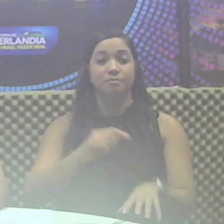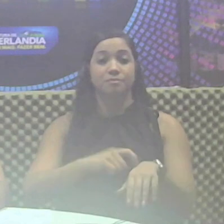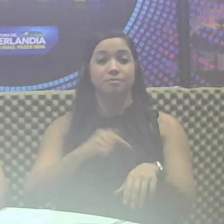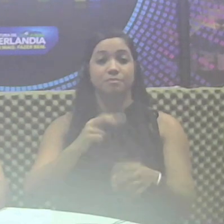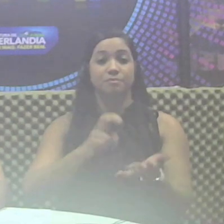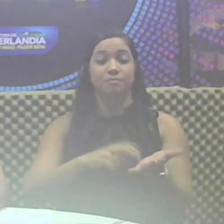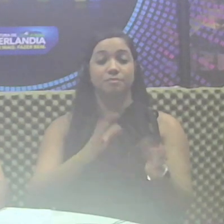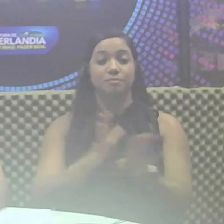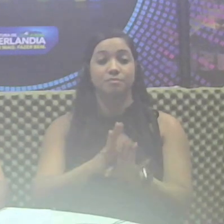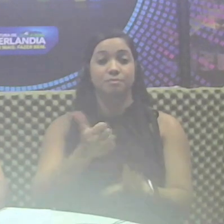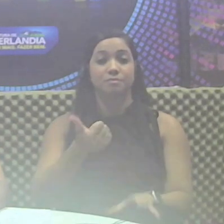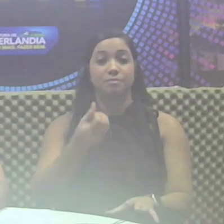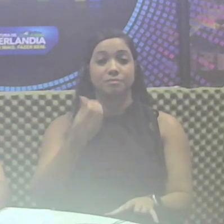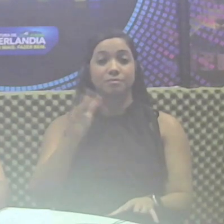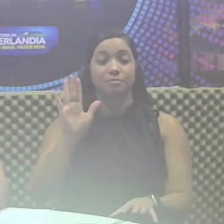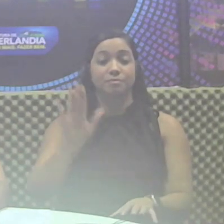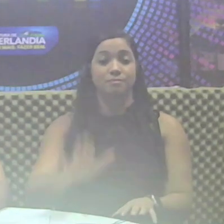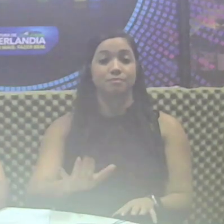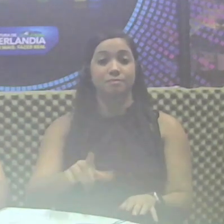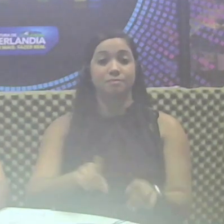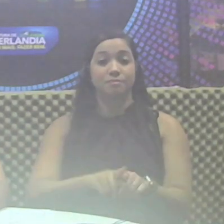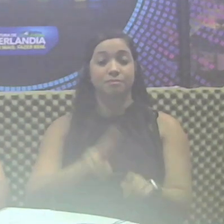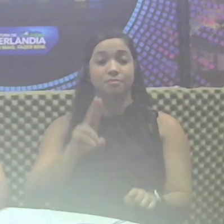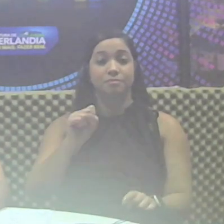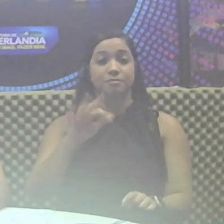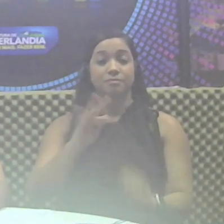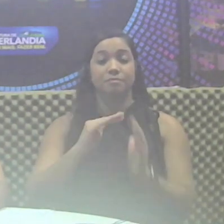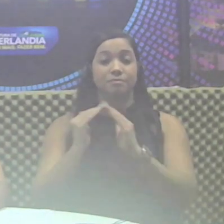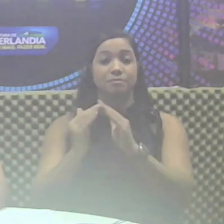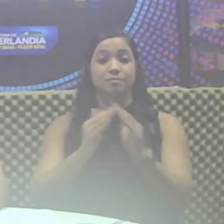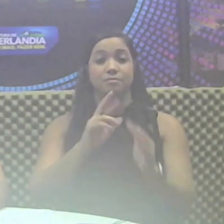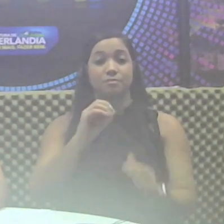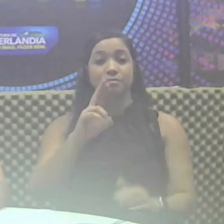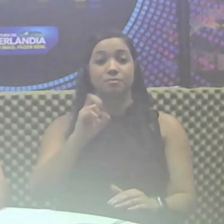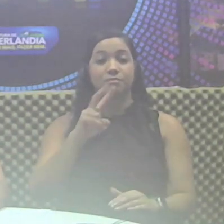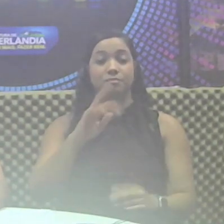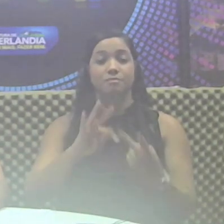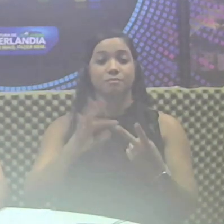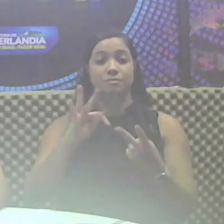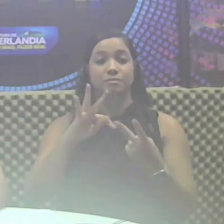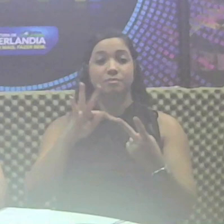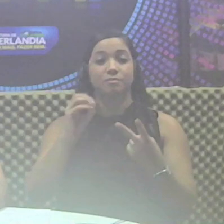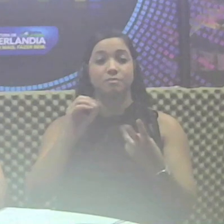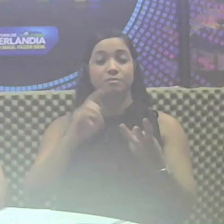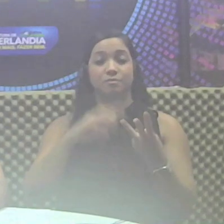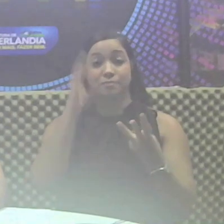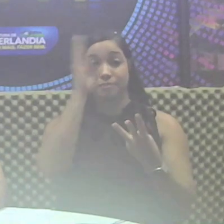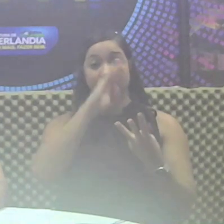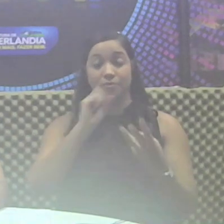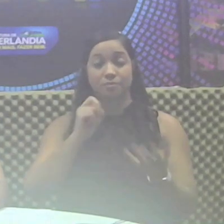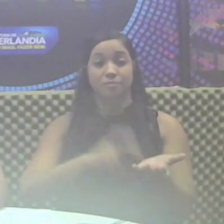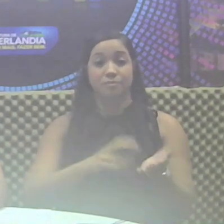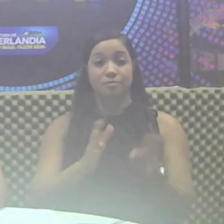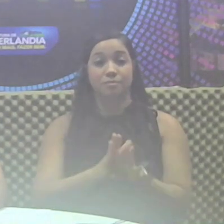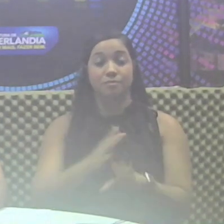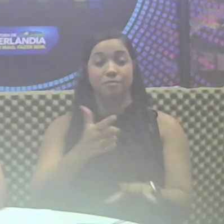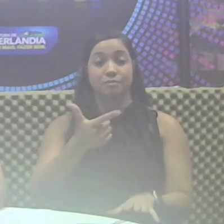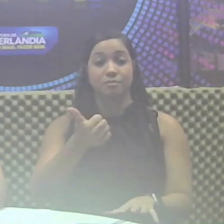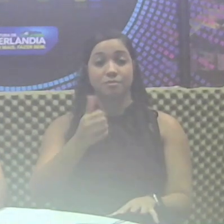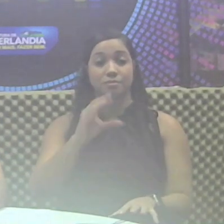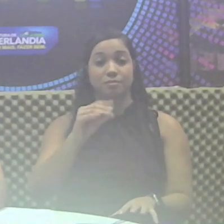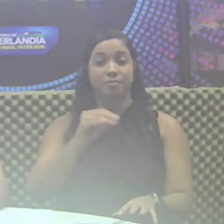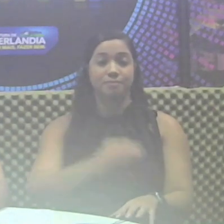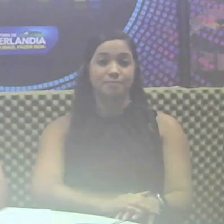manhã às 4h30 da tarde e nas UBSs dos bairros Roosevelt, Tocantins e Brasil, de 8 da manhã às 9 da